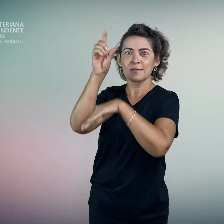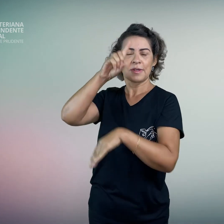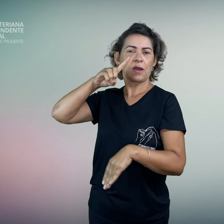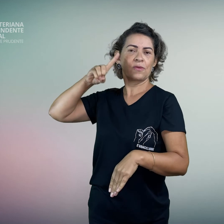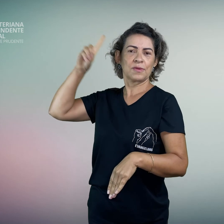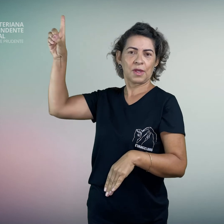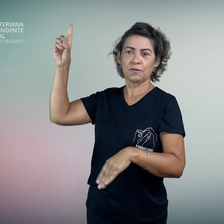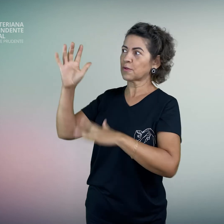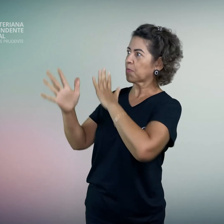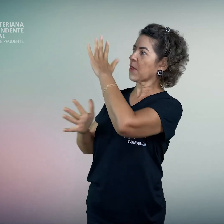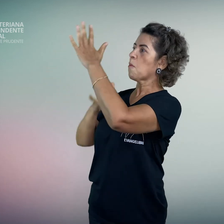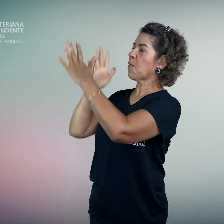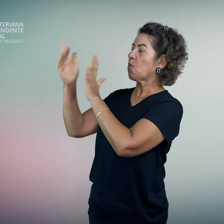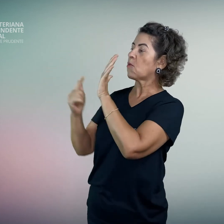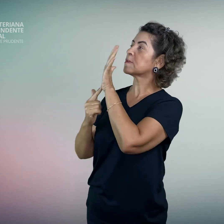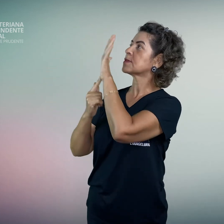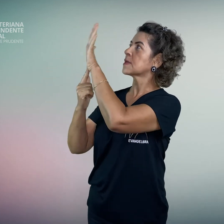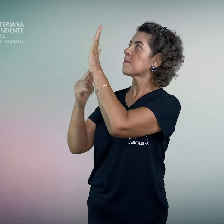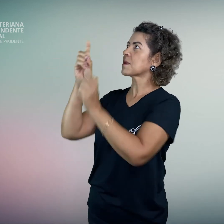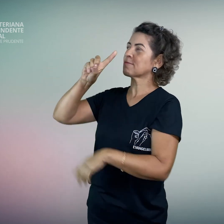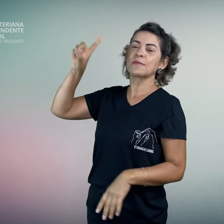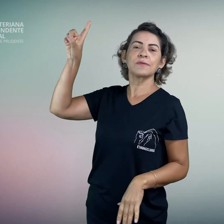suas palavras diante de Deus.